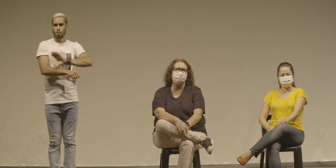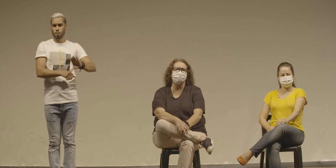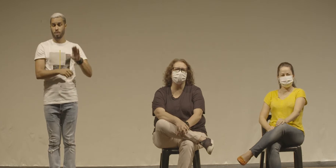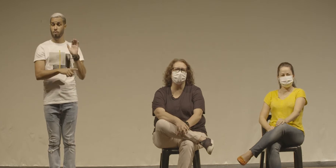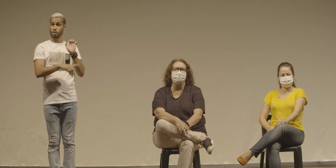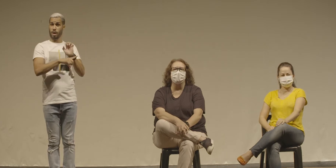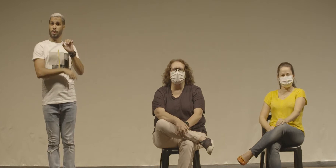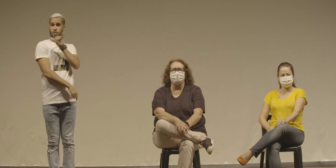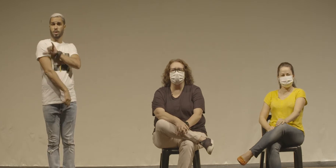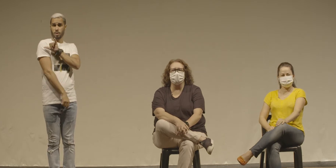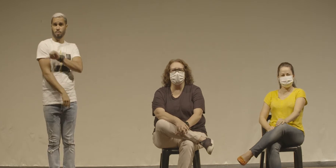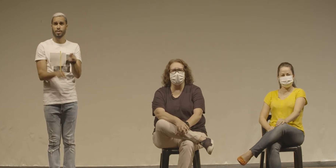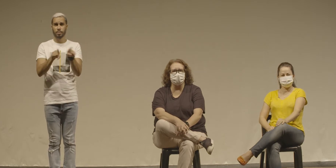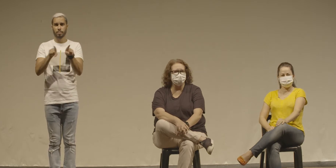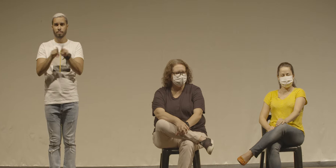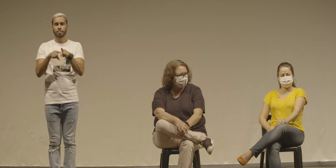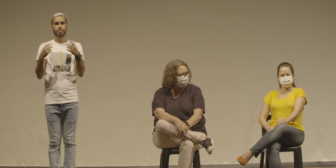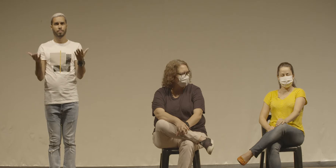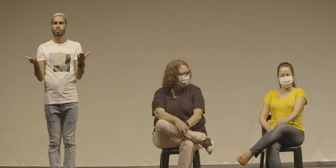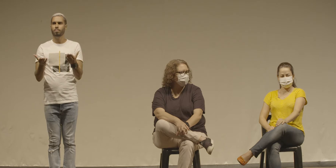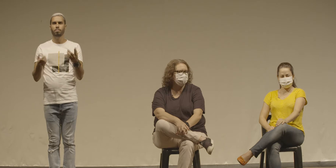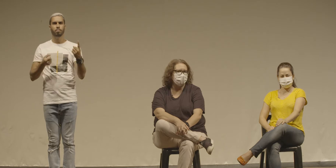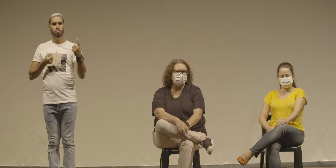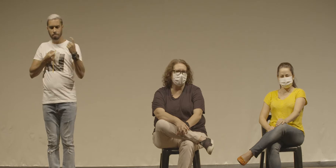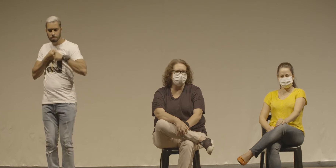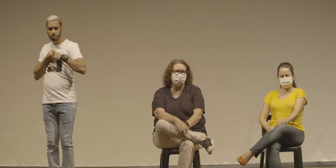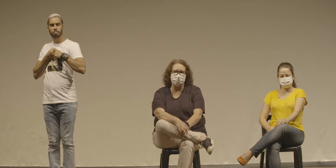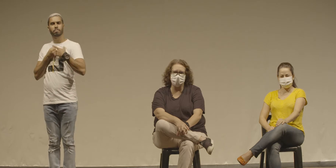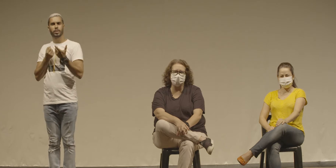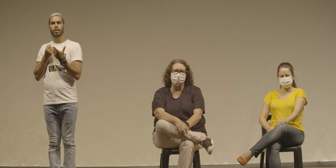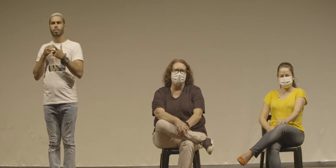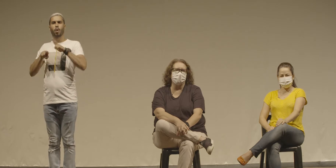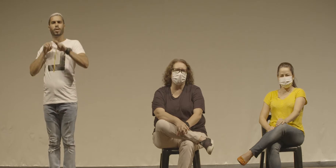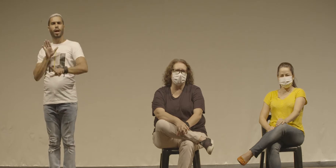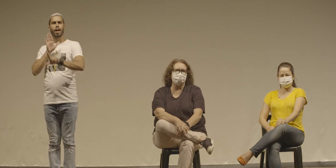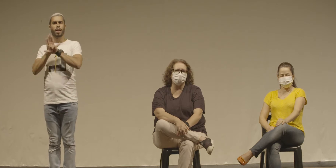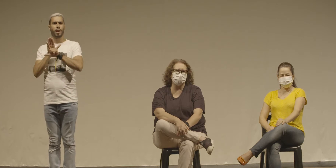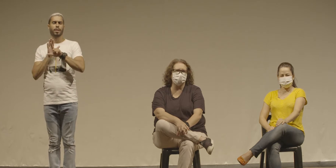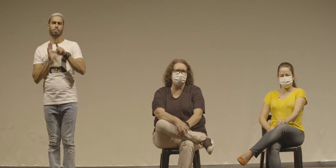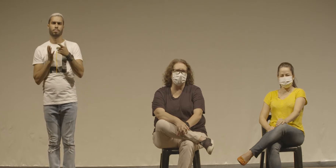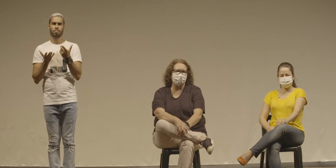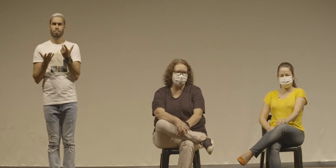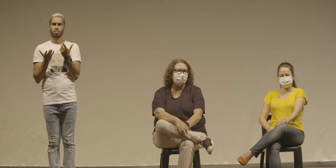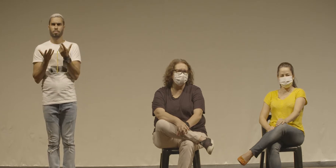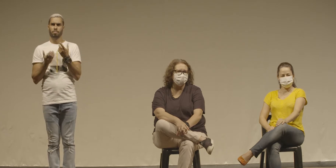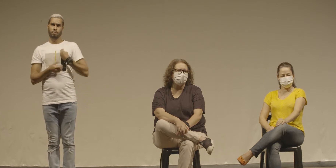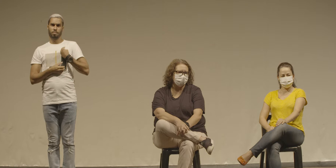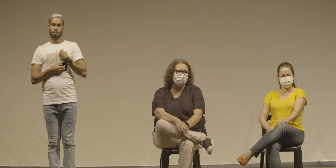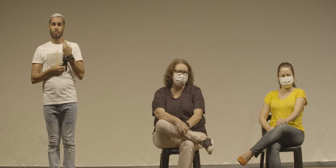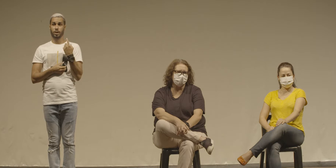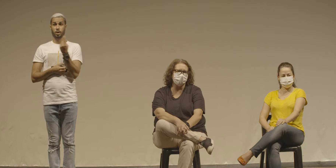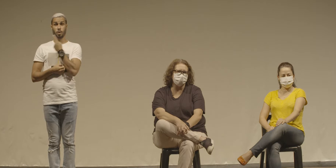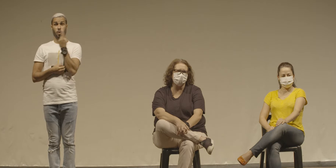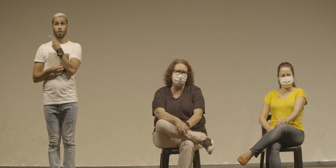Janeiro, agradecer essa retomada cultural aí com a Lei Aldir Blanc, por termos sido agraciadas, né,